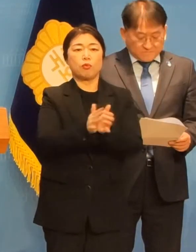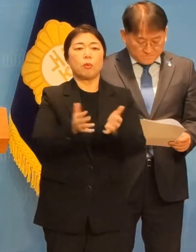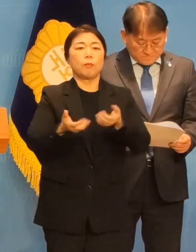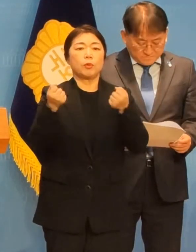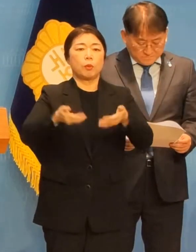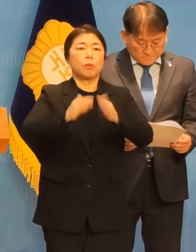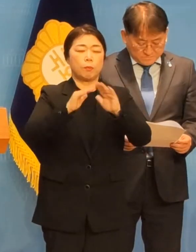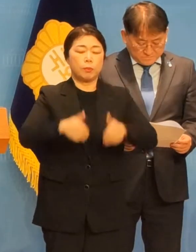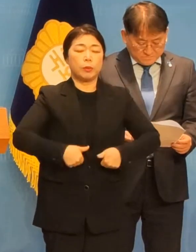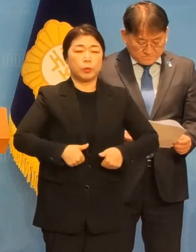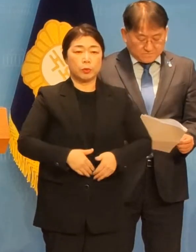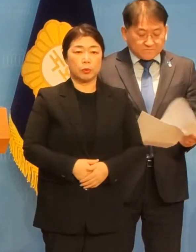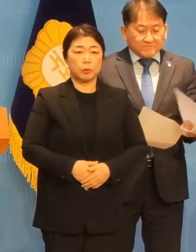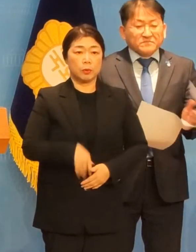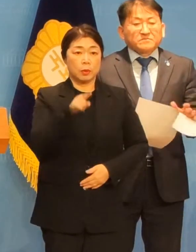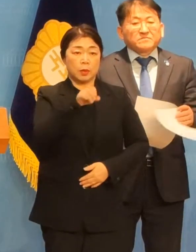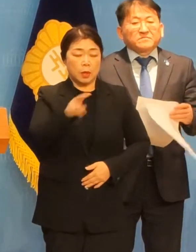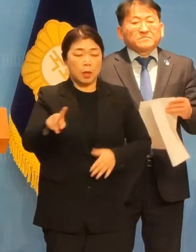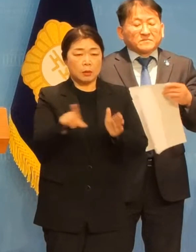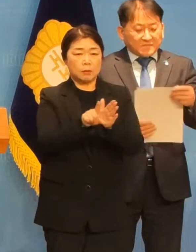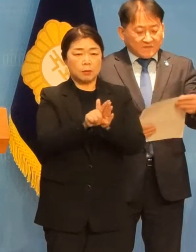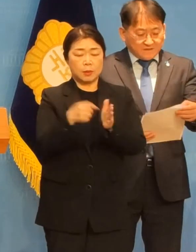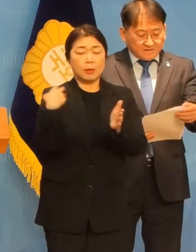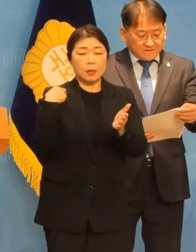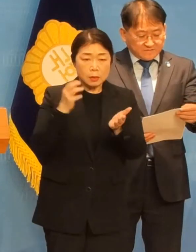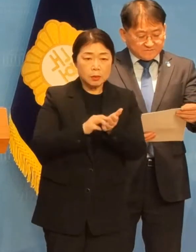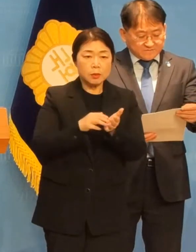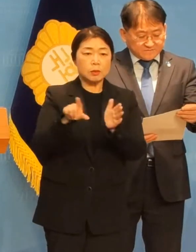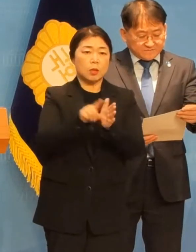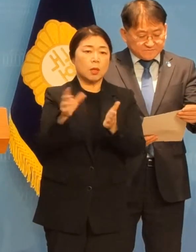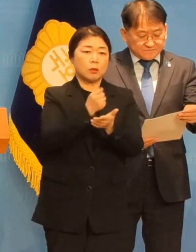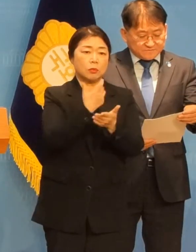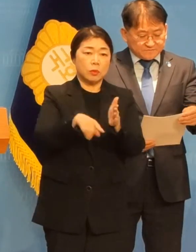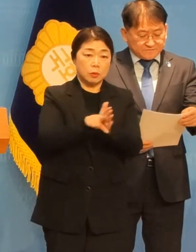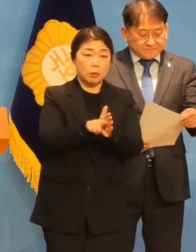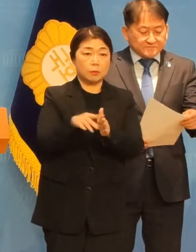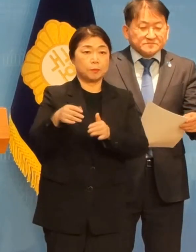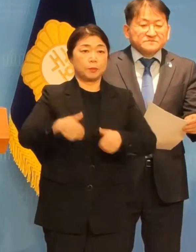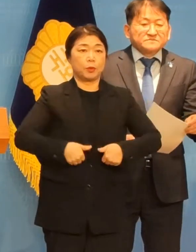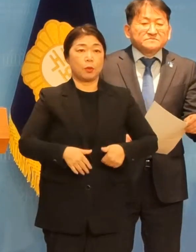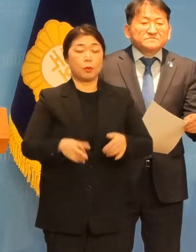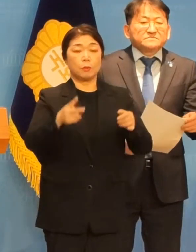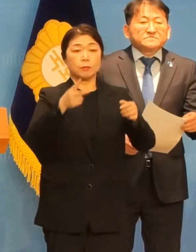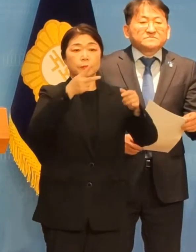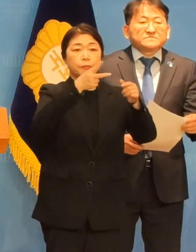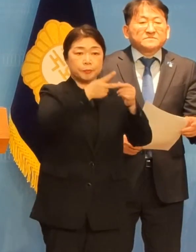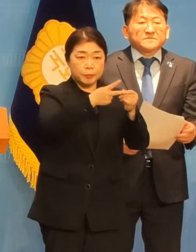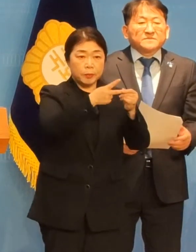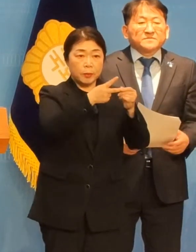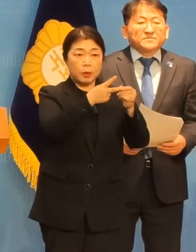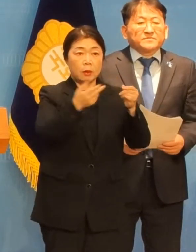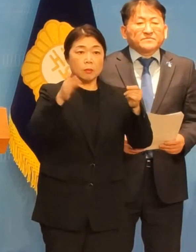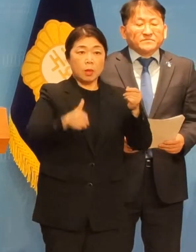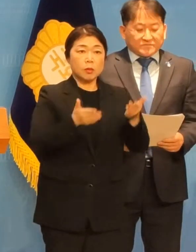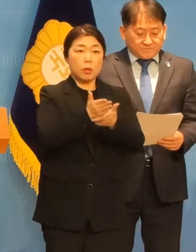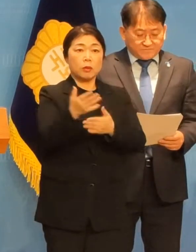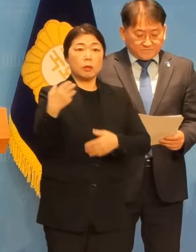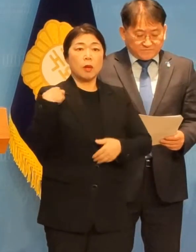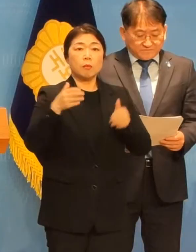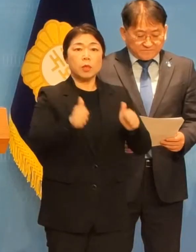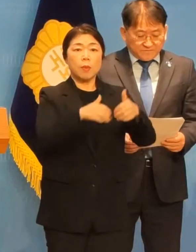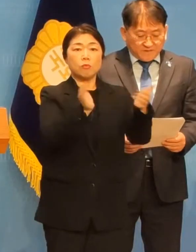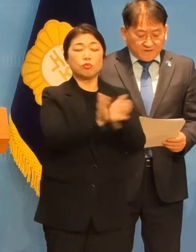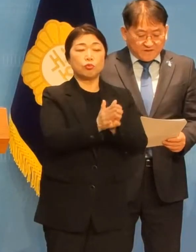이는 사법부 신뢰를 회복하기 위해서도 필요합니다. 두 번째, 그럼에도 전담 재판부